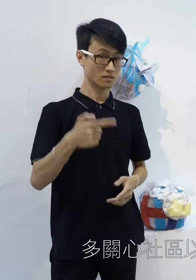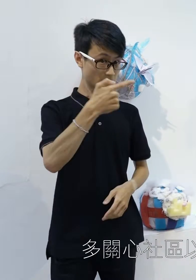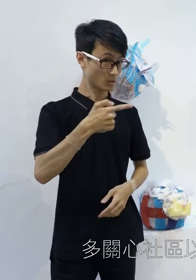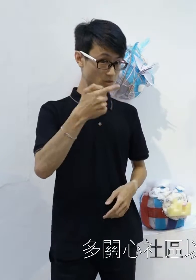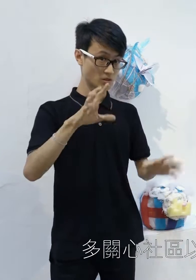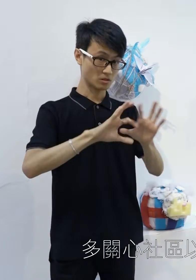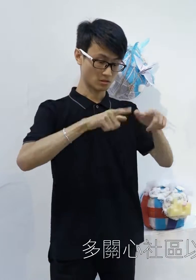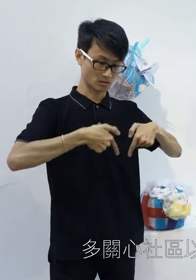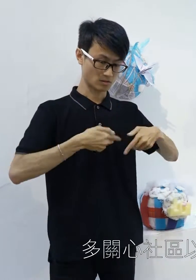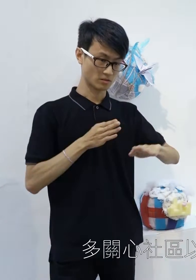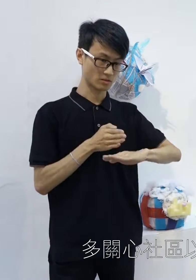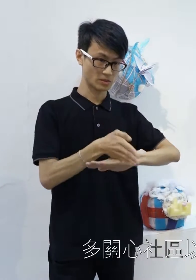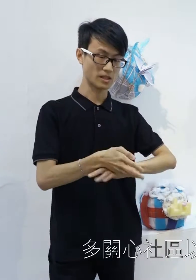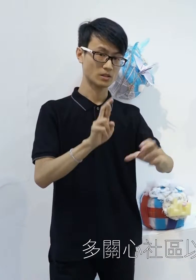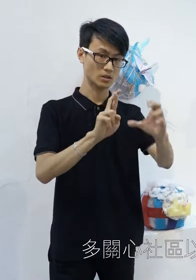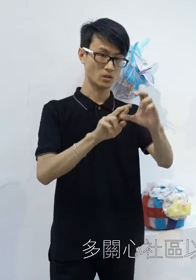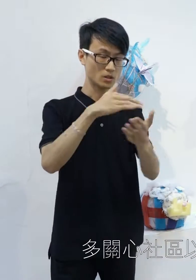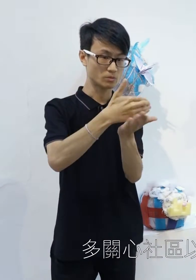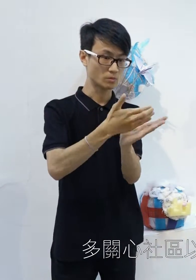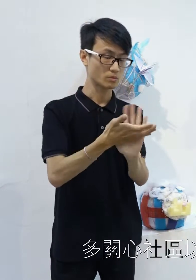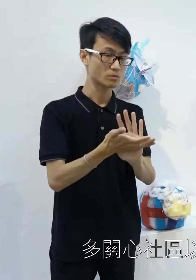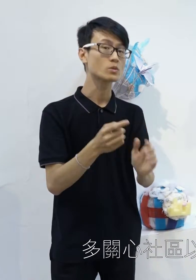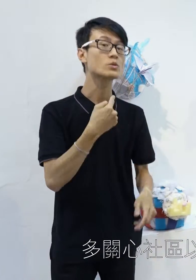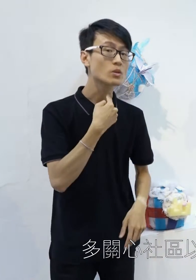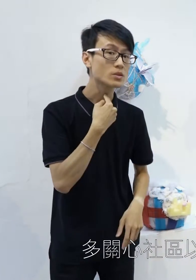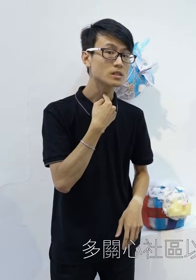多啲去關心社區唔同需要嘅